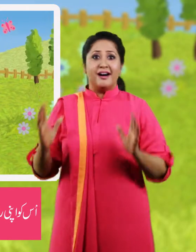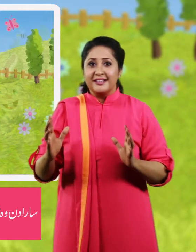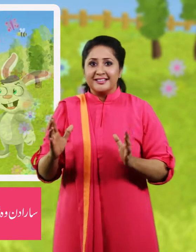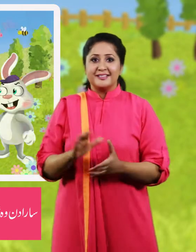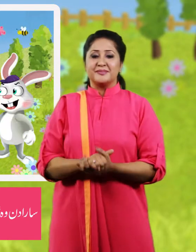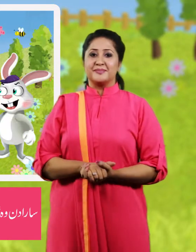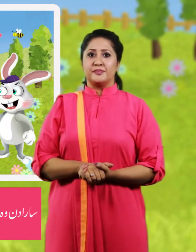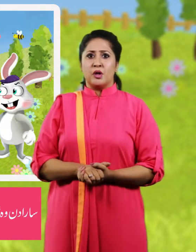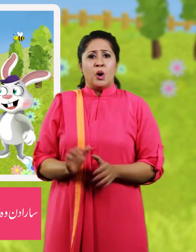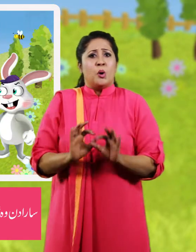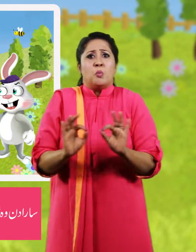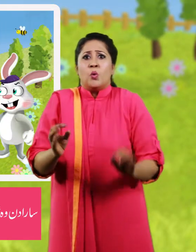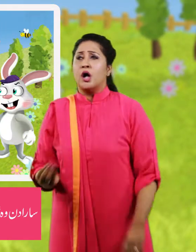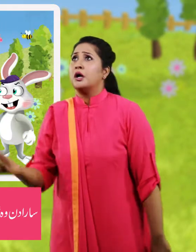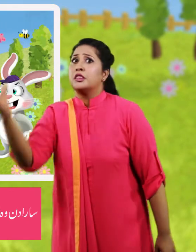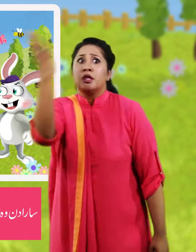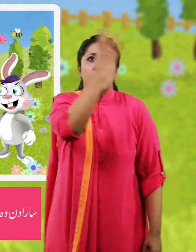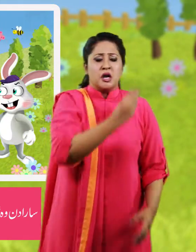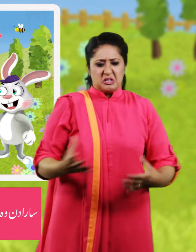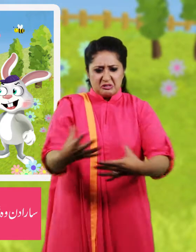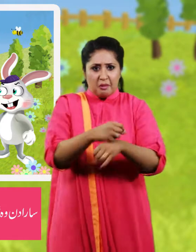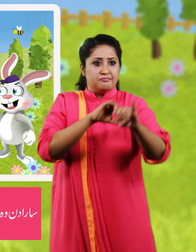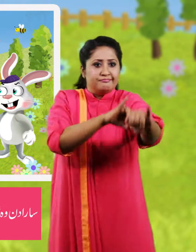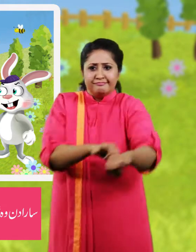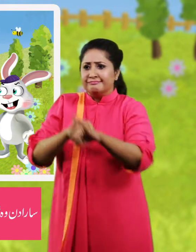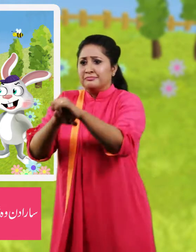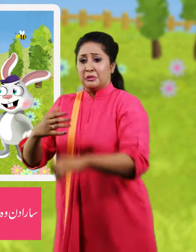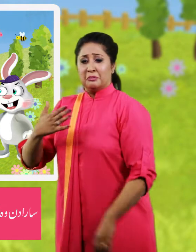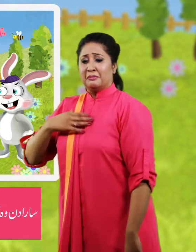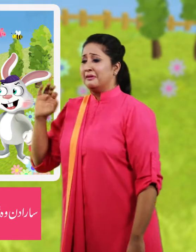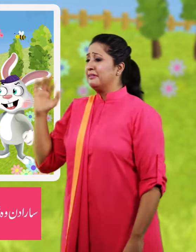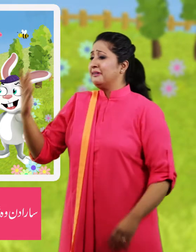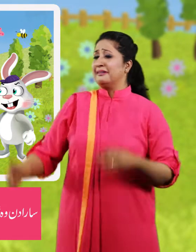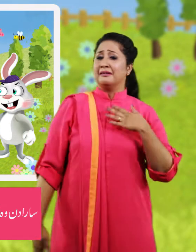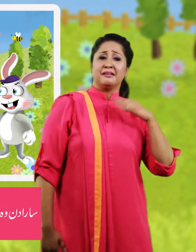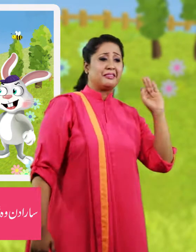سارا دن وہ تمام جانوروں کو اپنی تیز رفتاری کی کہانیاں سناتا رہتا تھا